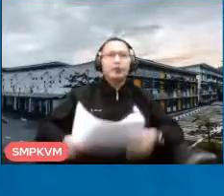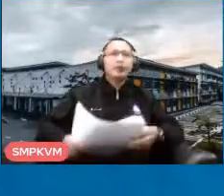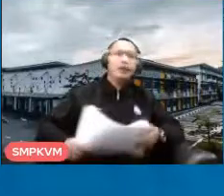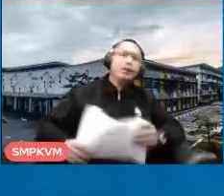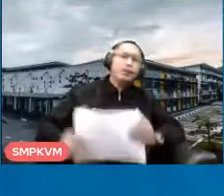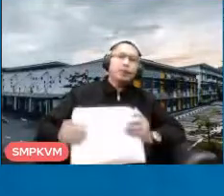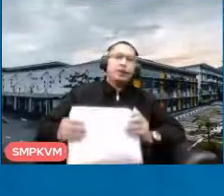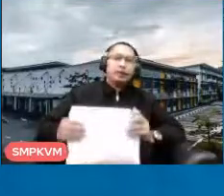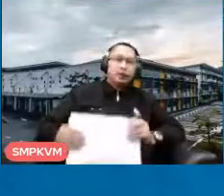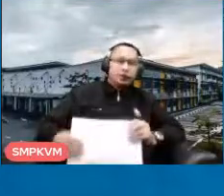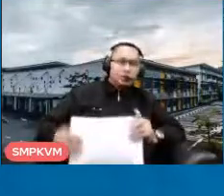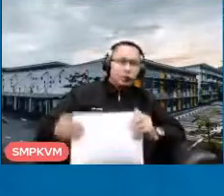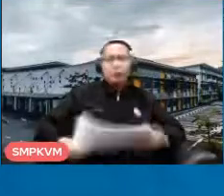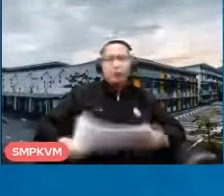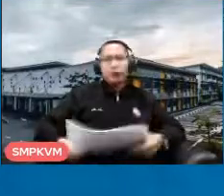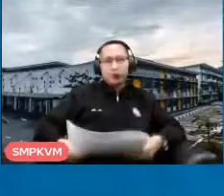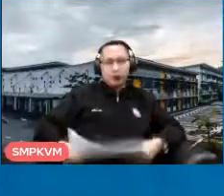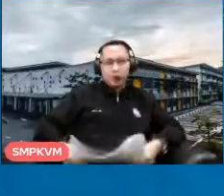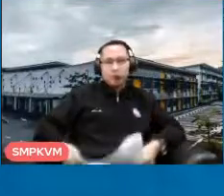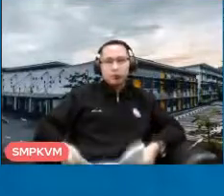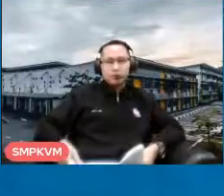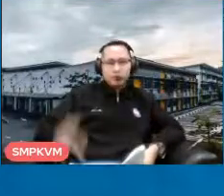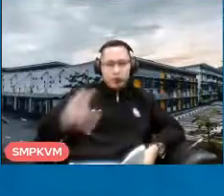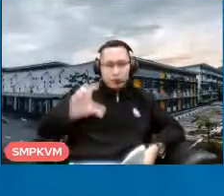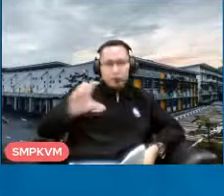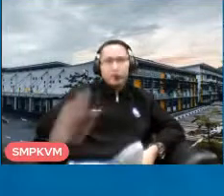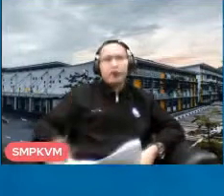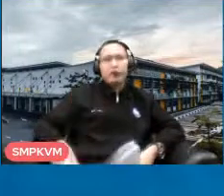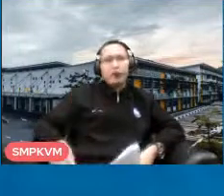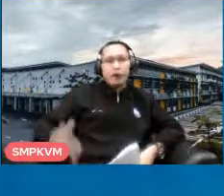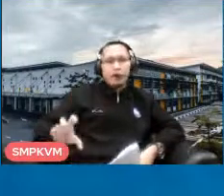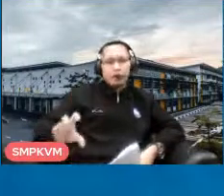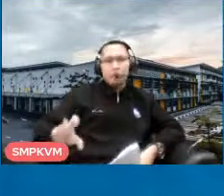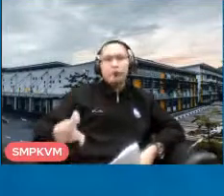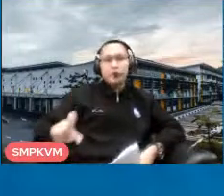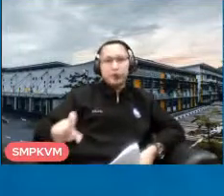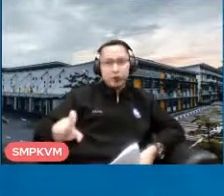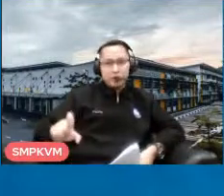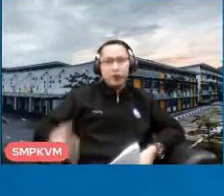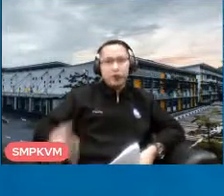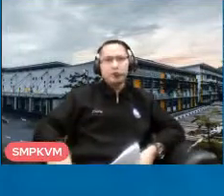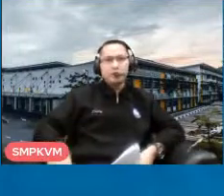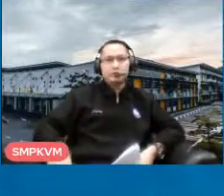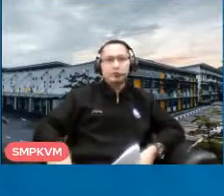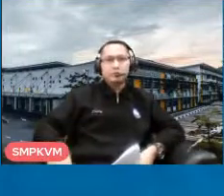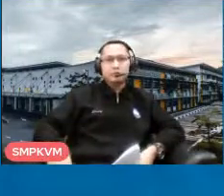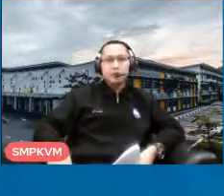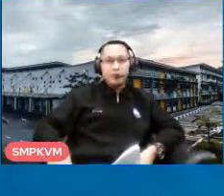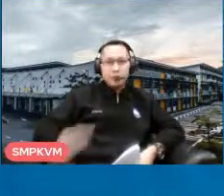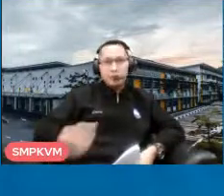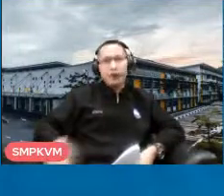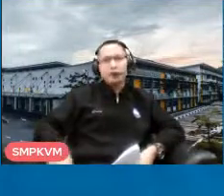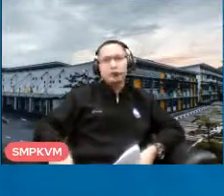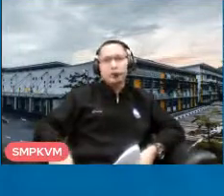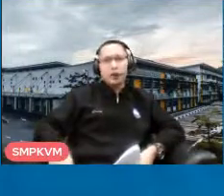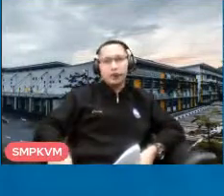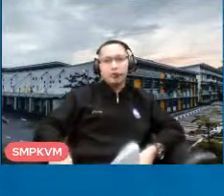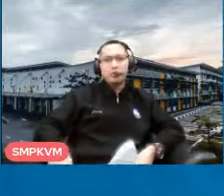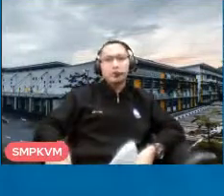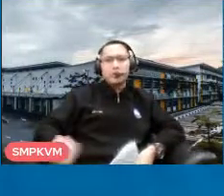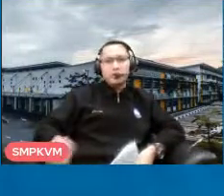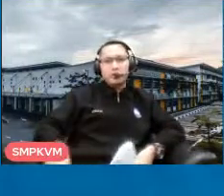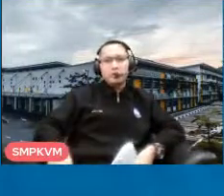jadi calo dapat ikan ukuran kamu butuh ketidak kamu gunakan botol yang kecil tuh masukkan